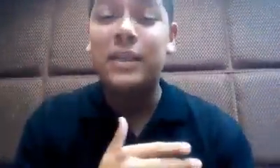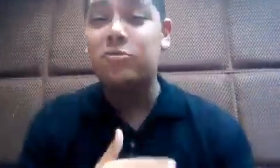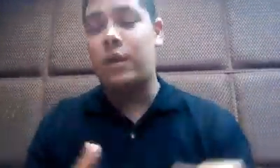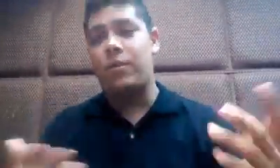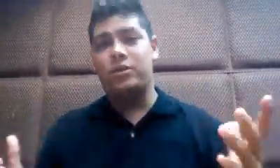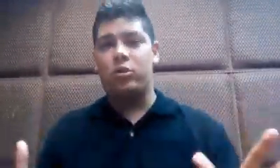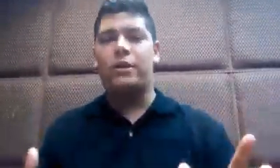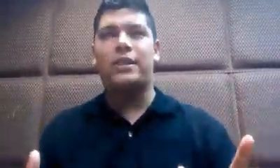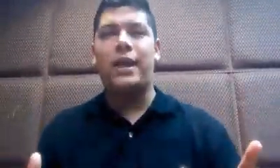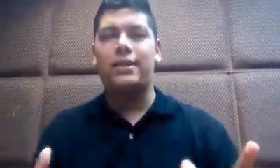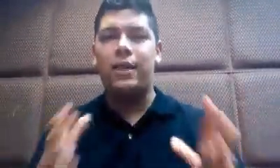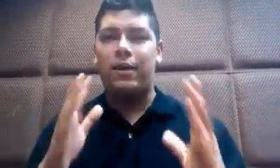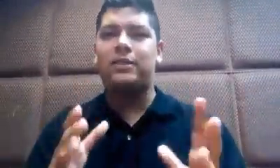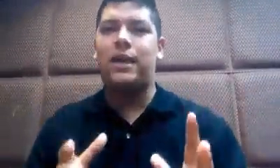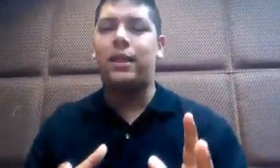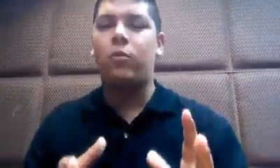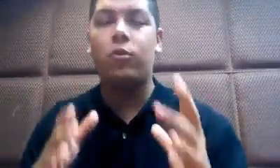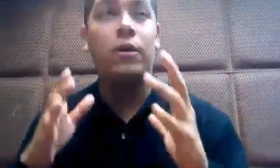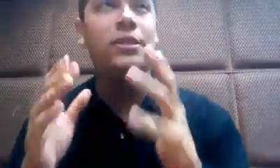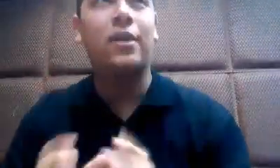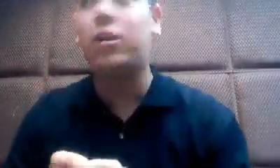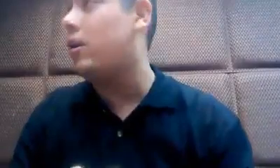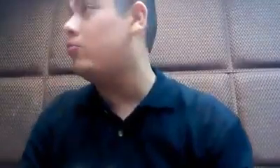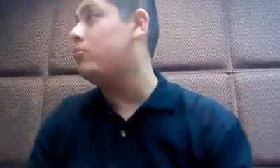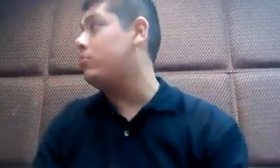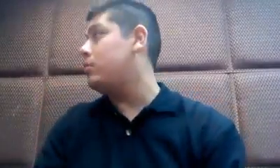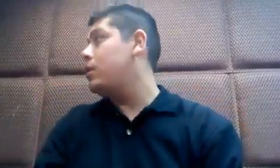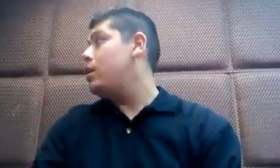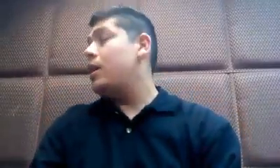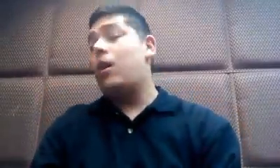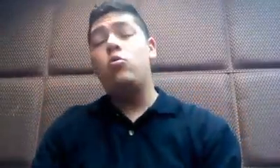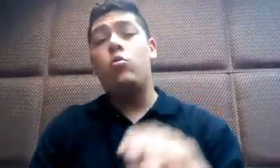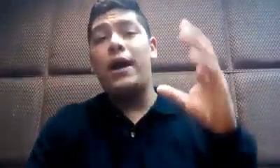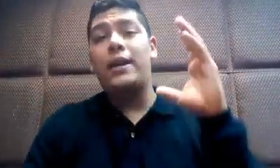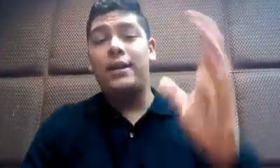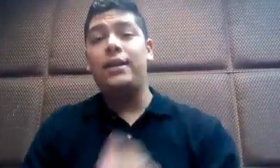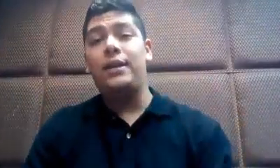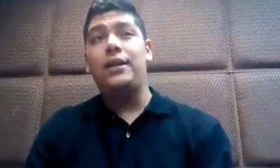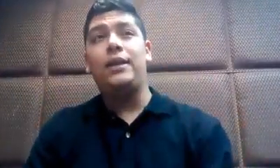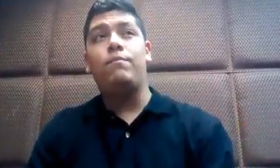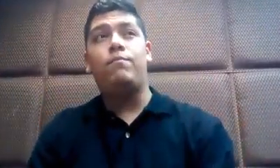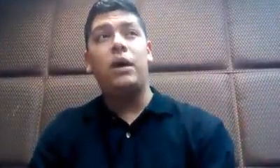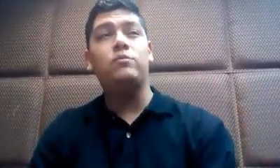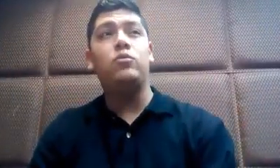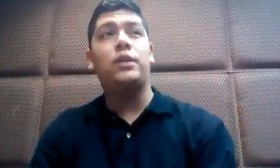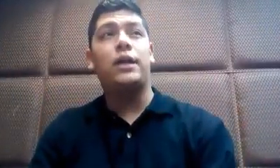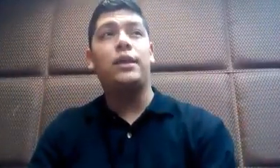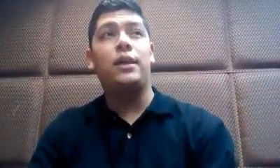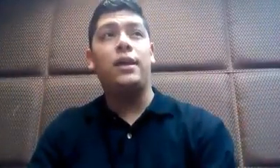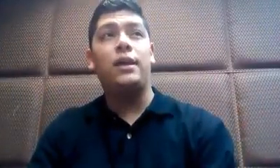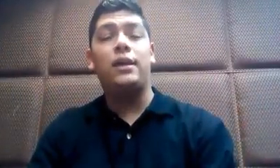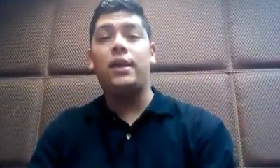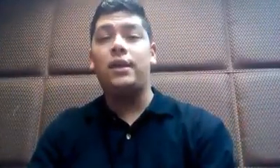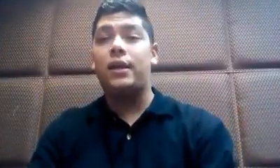los camiones es lo más cagante, y vas tarde. Cuando vas tarde a un lugar y vas muy tarde en el